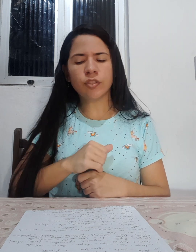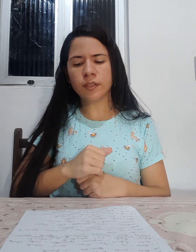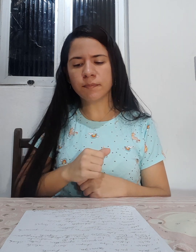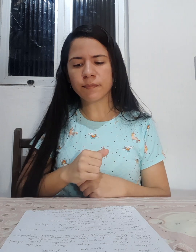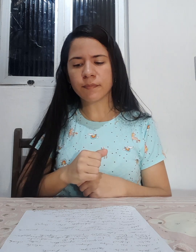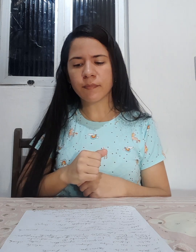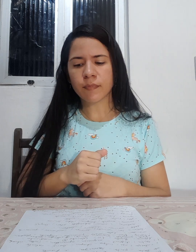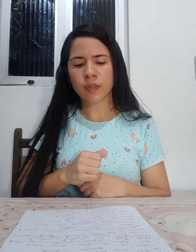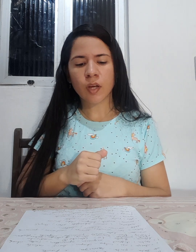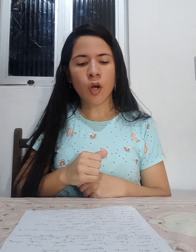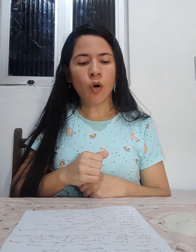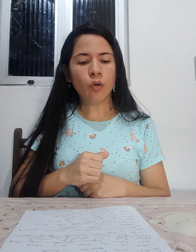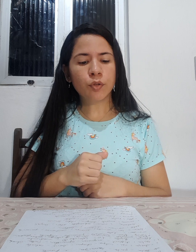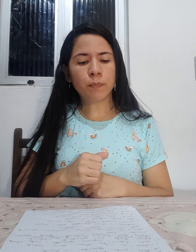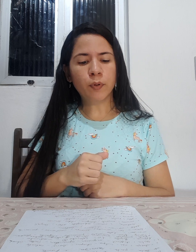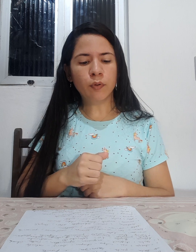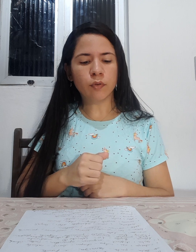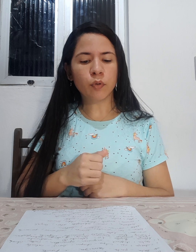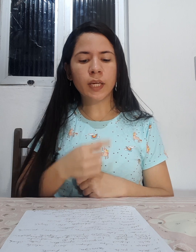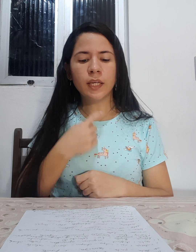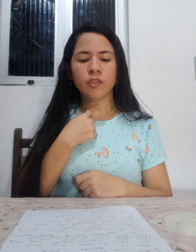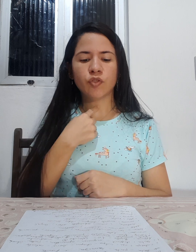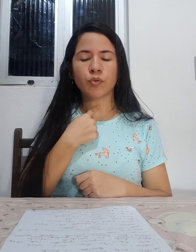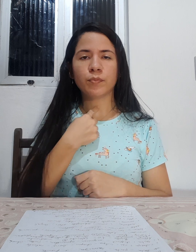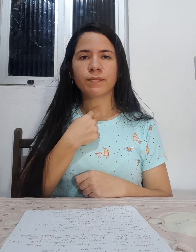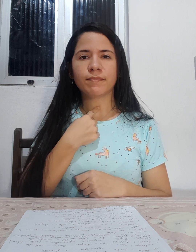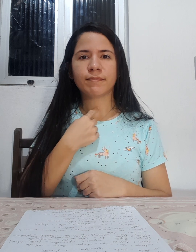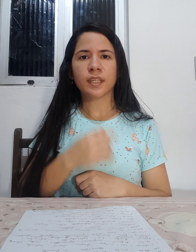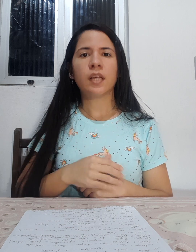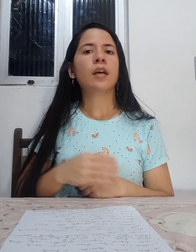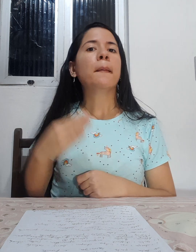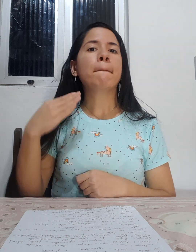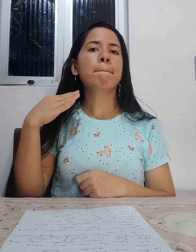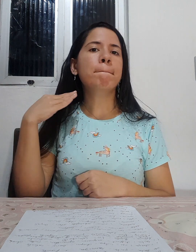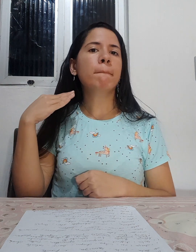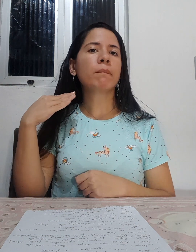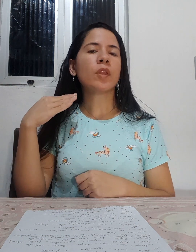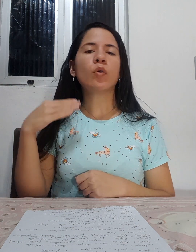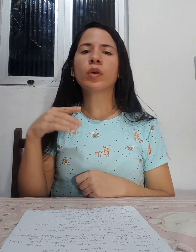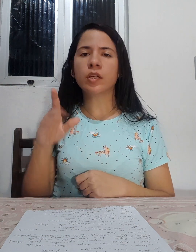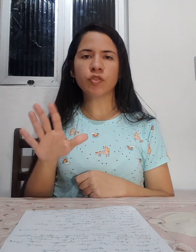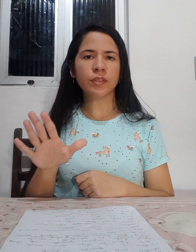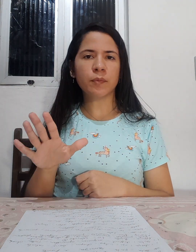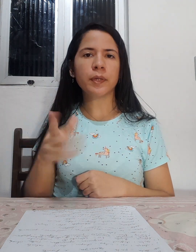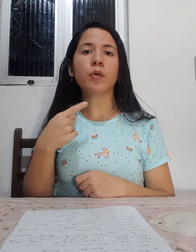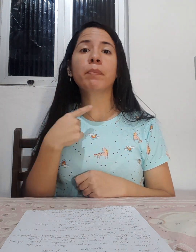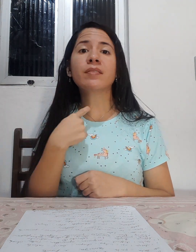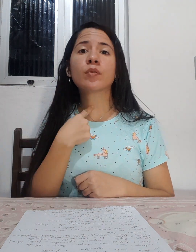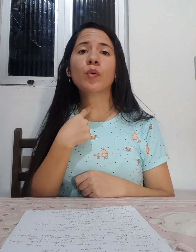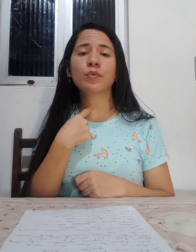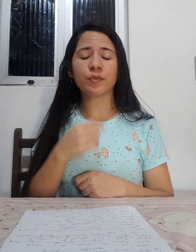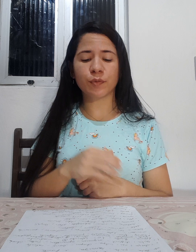triste. Outro ponto, o queixo. O queixo não, perdão, pescoço.